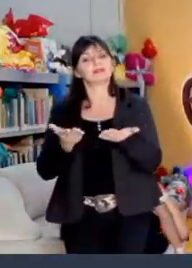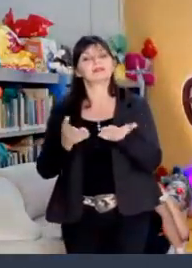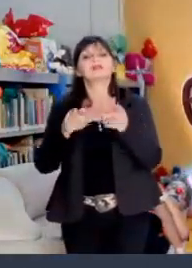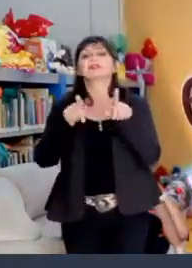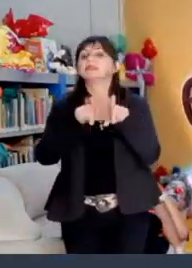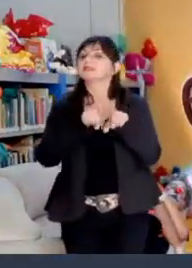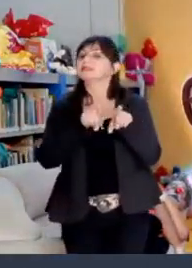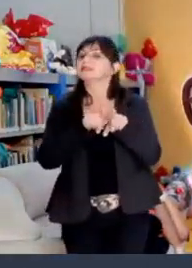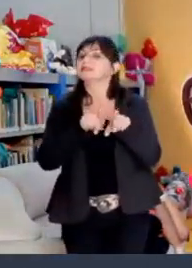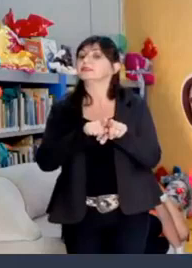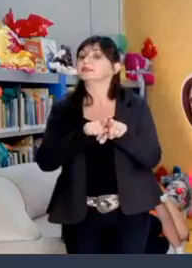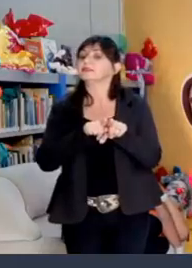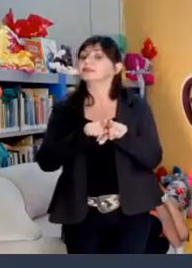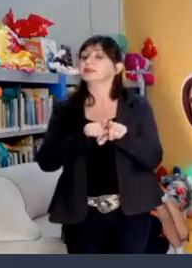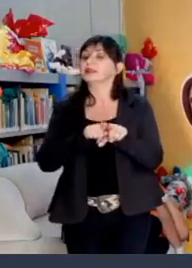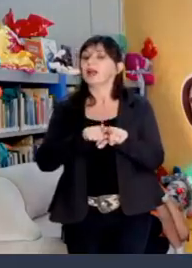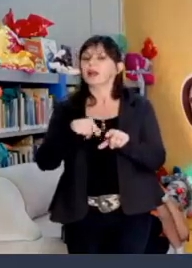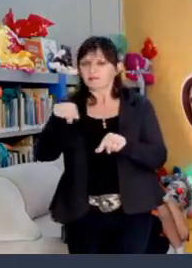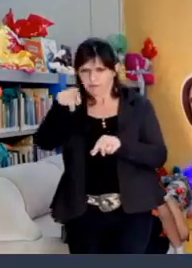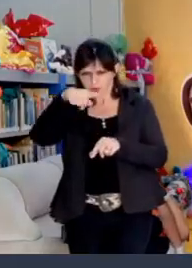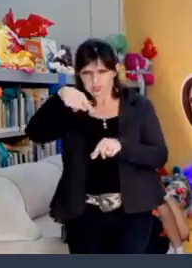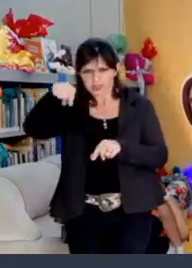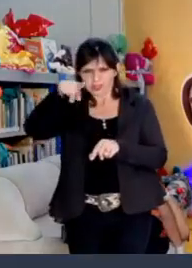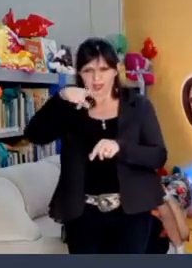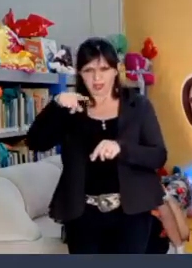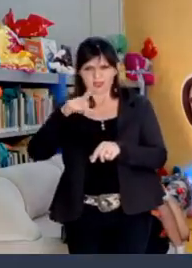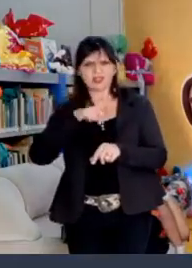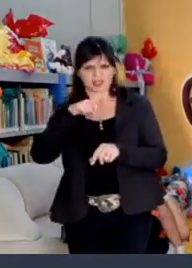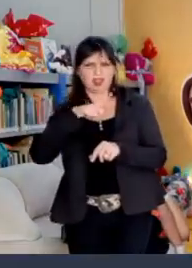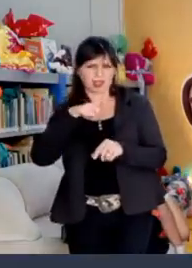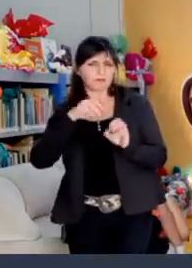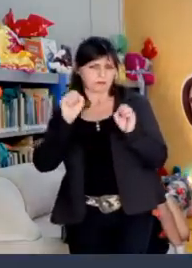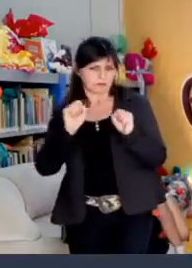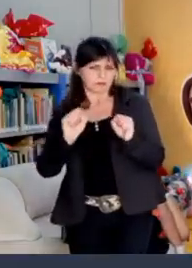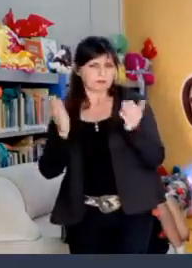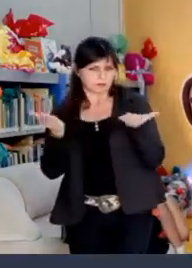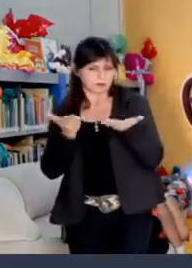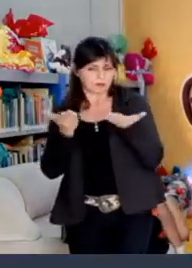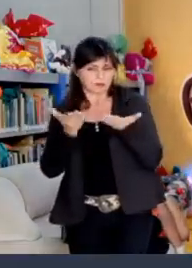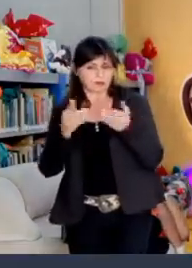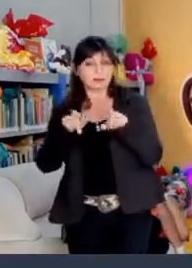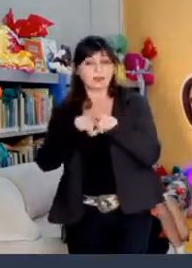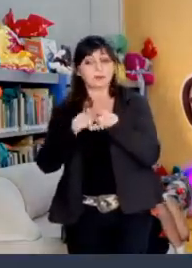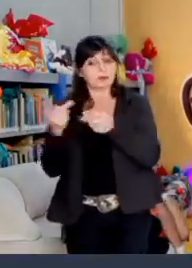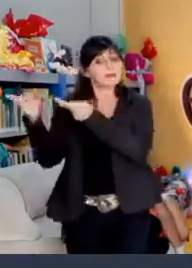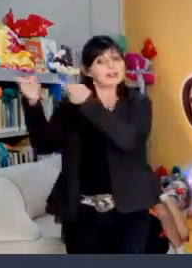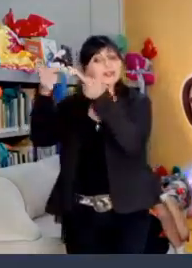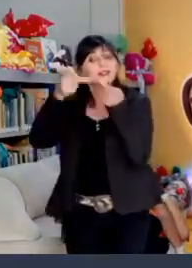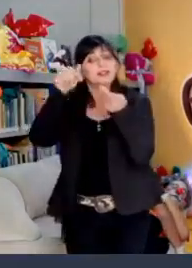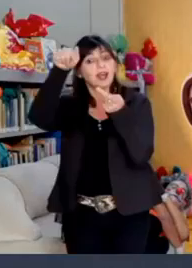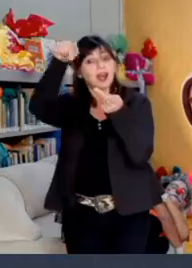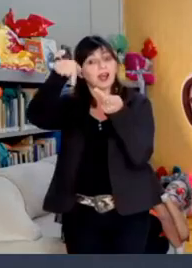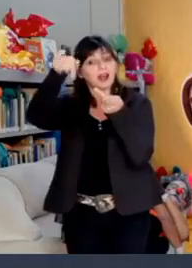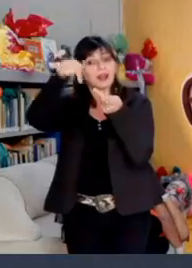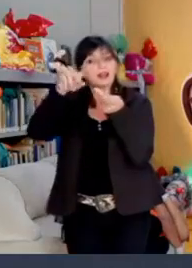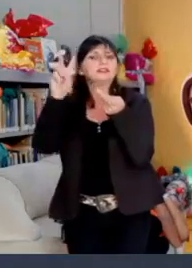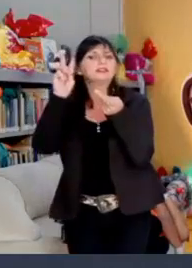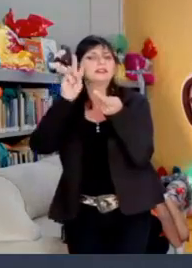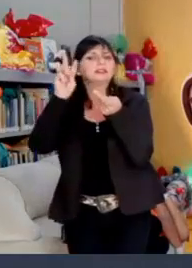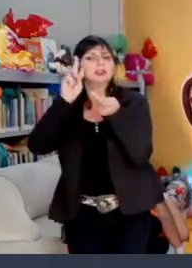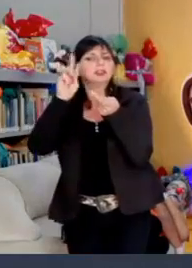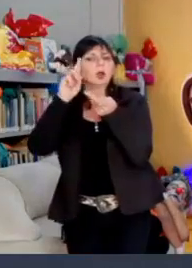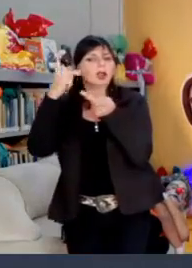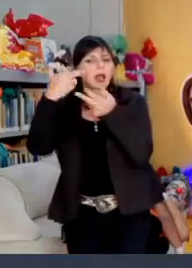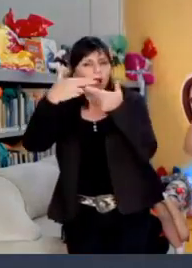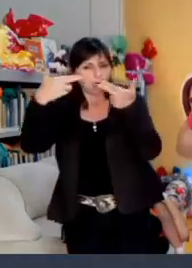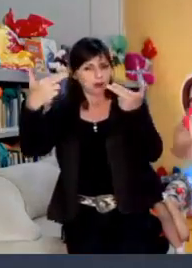que, se vocês, quem tiver acesso, quem tiver a oportunidade de ir ao Arquivo Histórico, pode dar uma olhadinha nesse livro